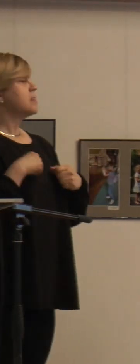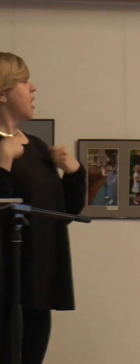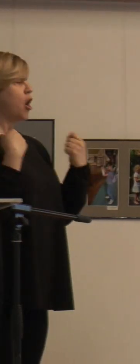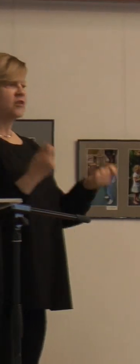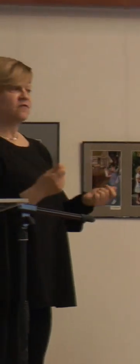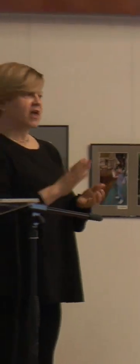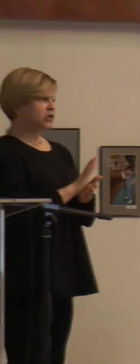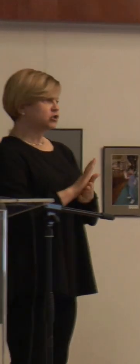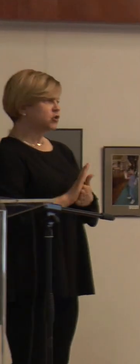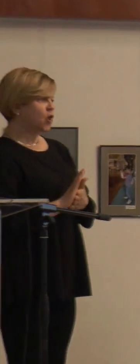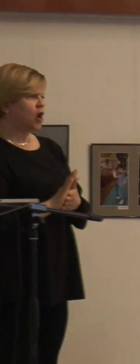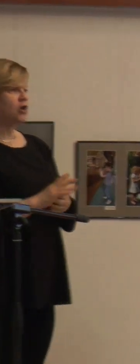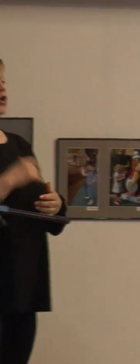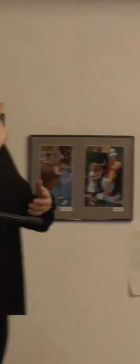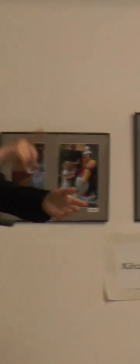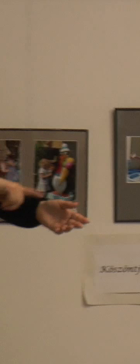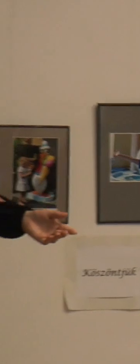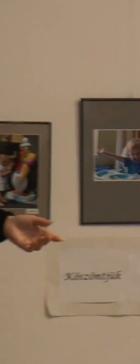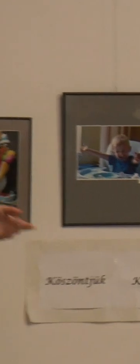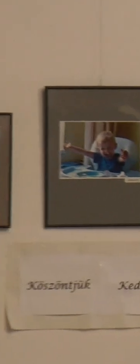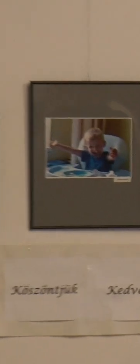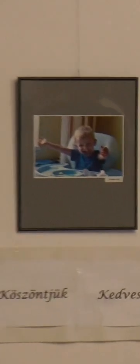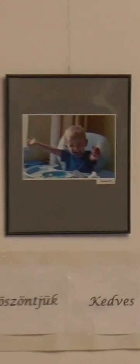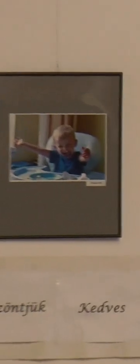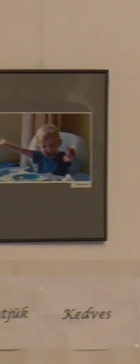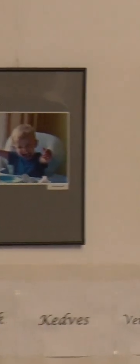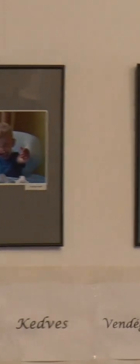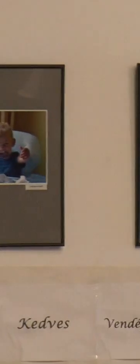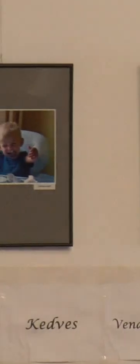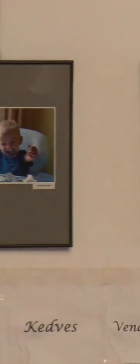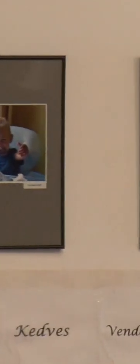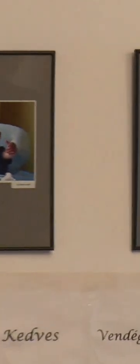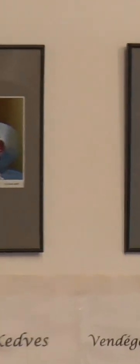soha, hogy sorsod nem lesz mostoha.